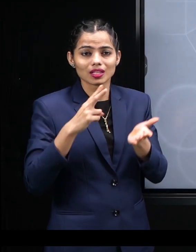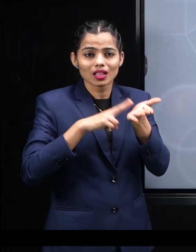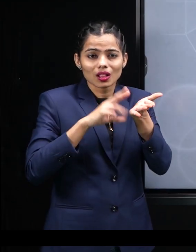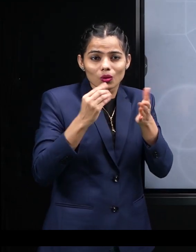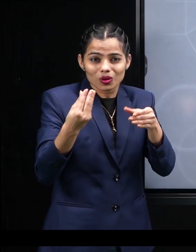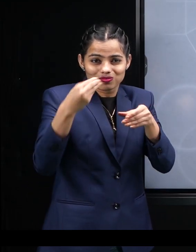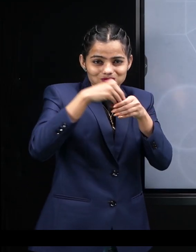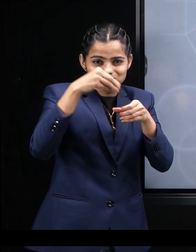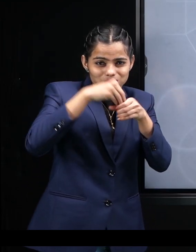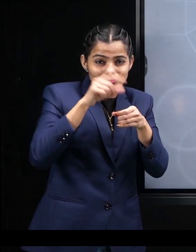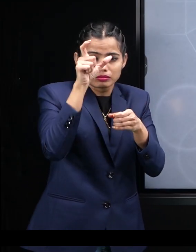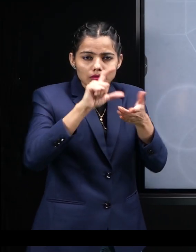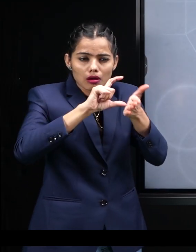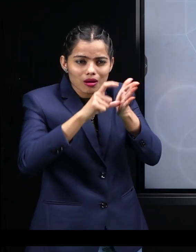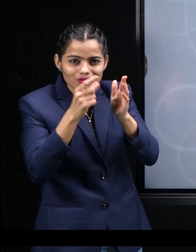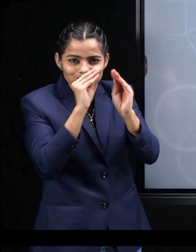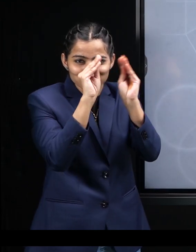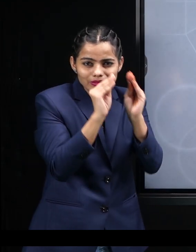யூக்ளிடியன் அல்லாத வடிவியல்.